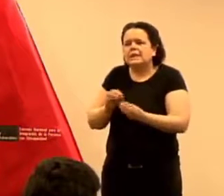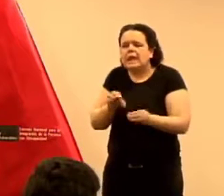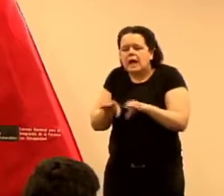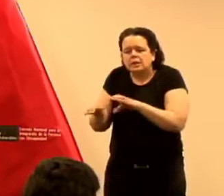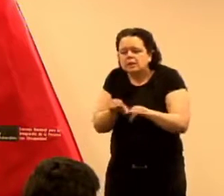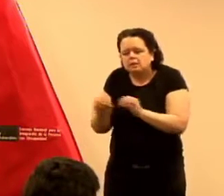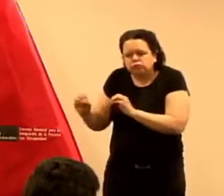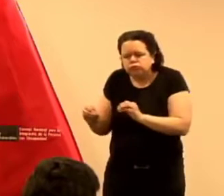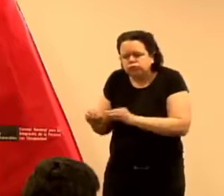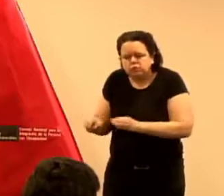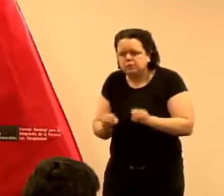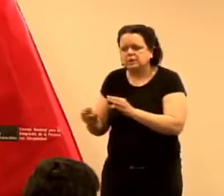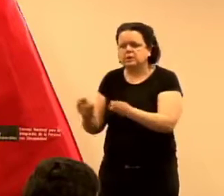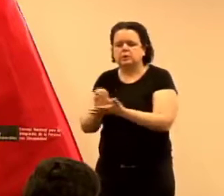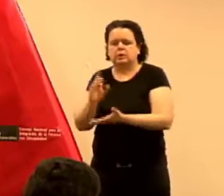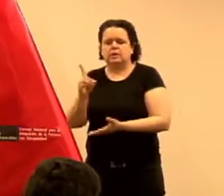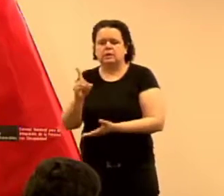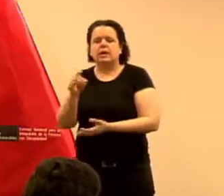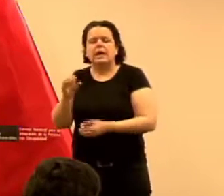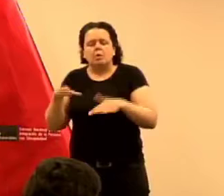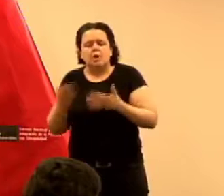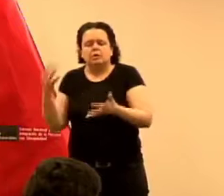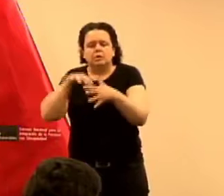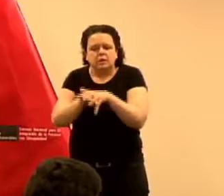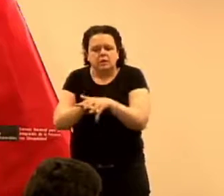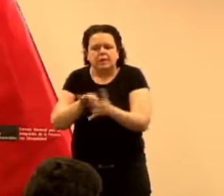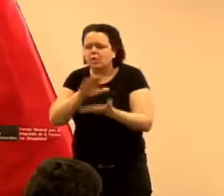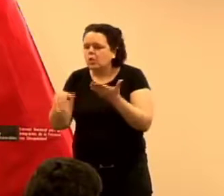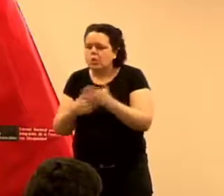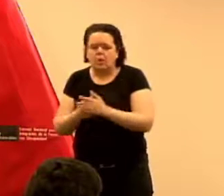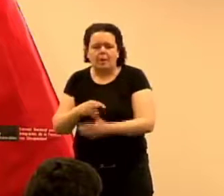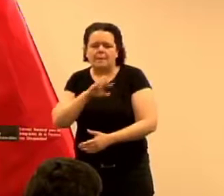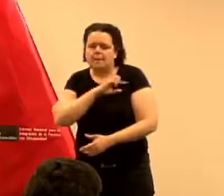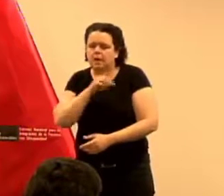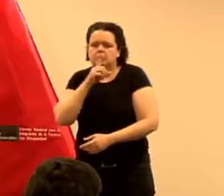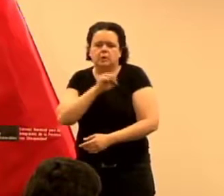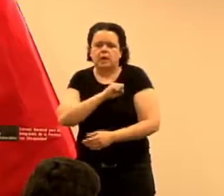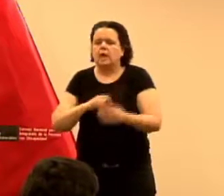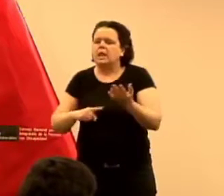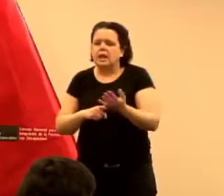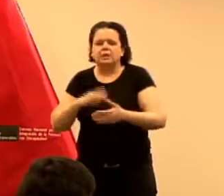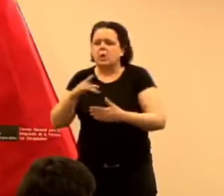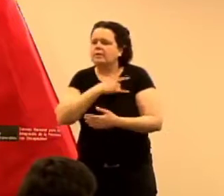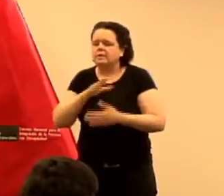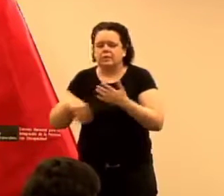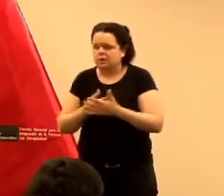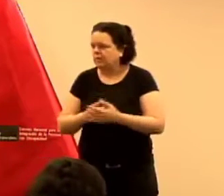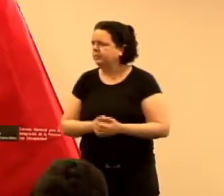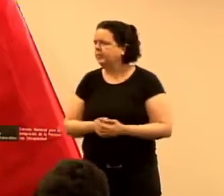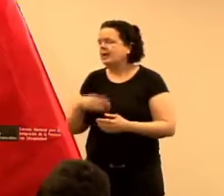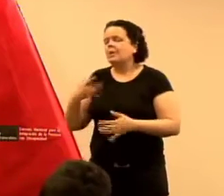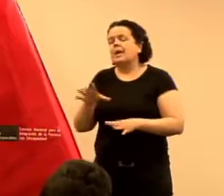construir un sistema educativo que sea inclusivo en todos los niveles. Y ya como se mencionó